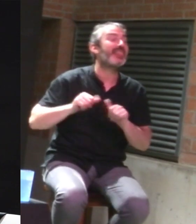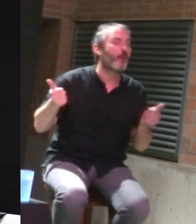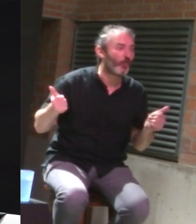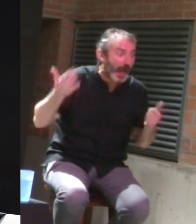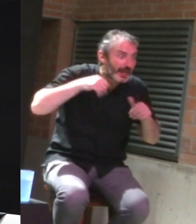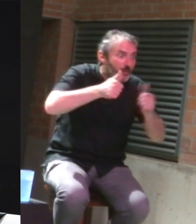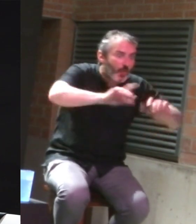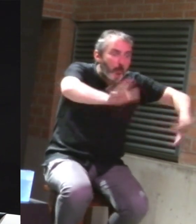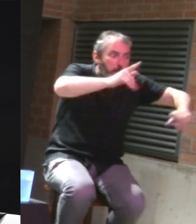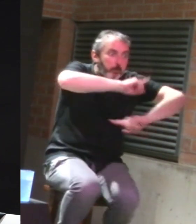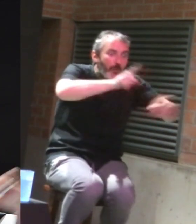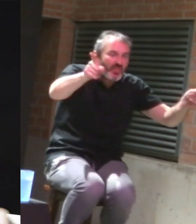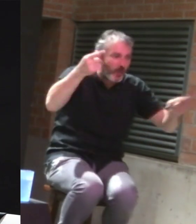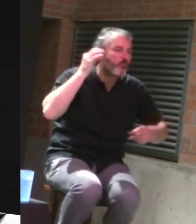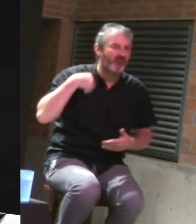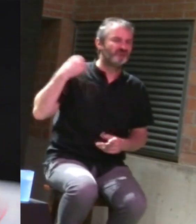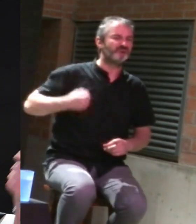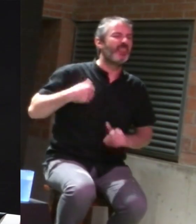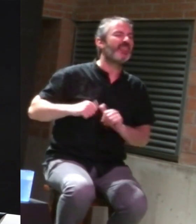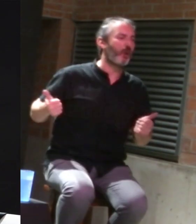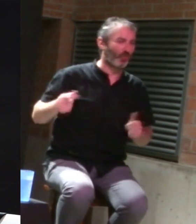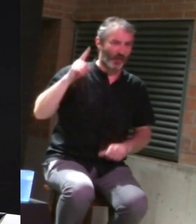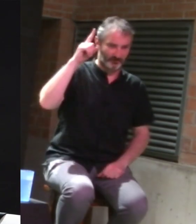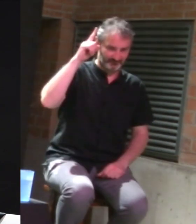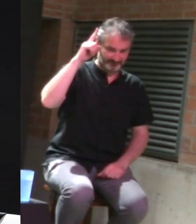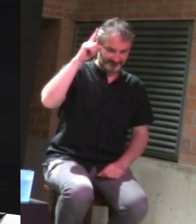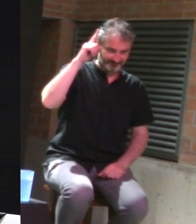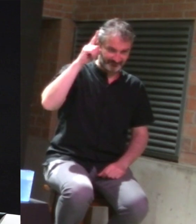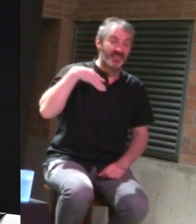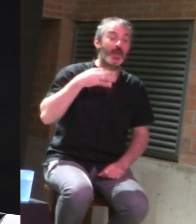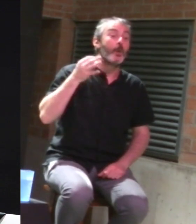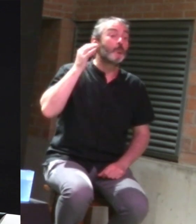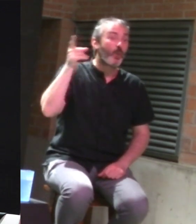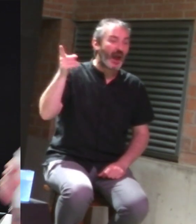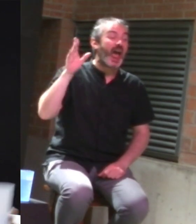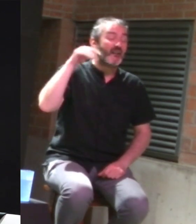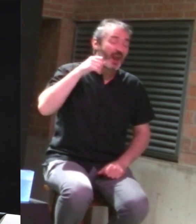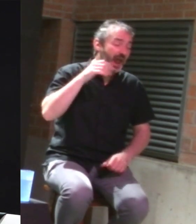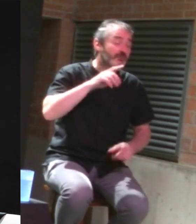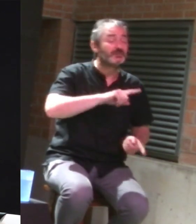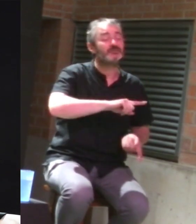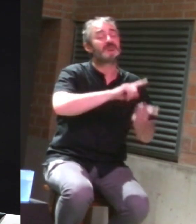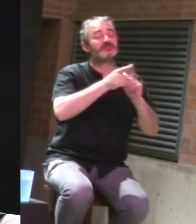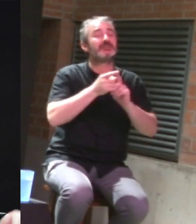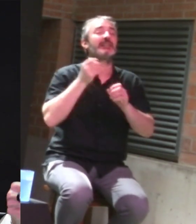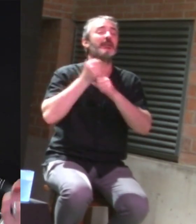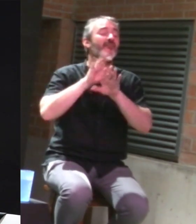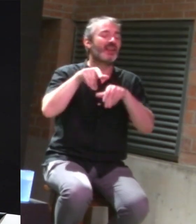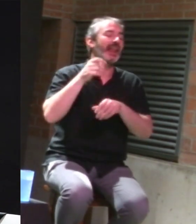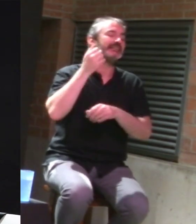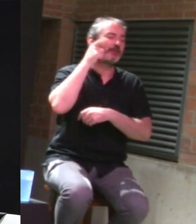estaven empoderadíssimes en aquells anys, i bueno, Isabel Vila va acabar fent de mestra racionalista a